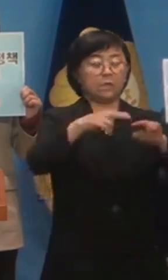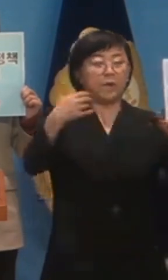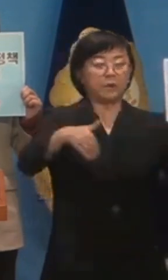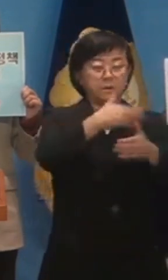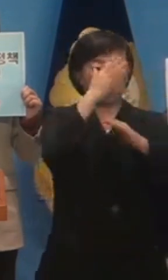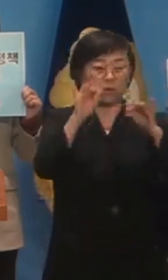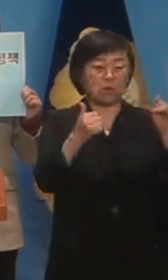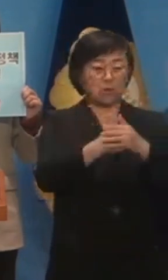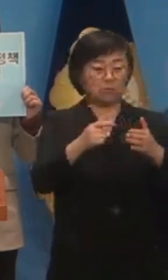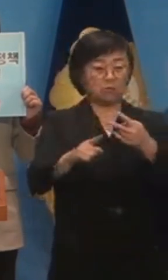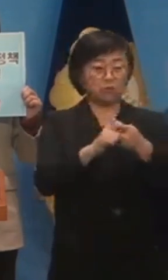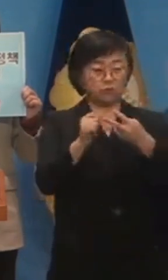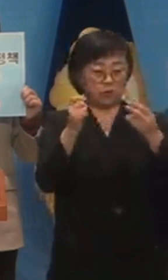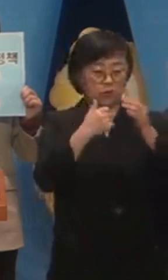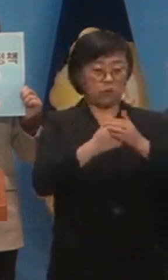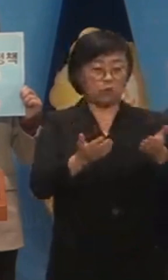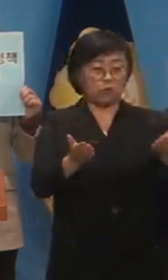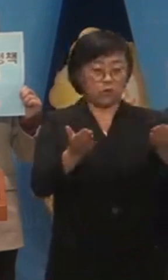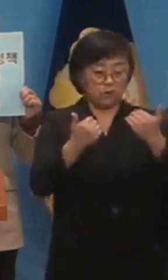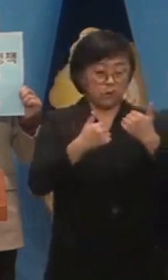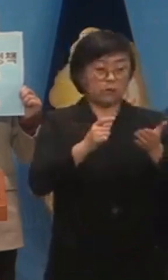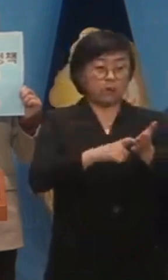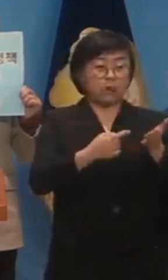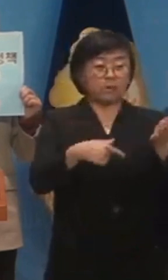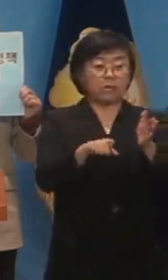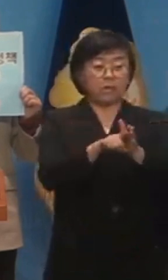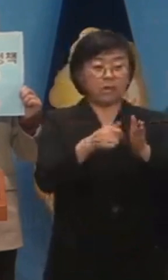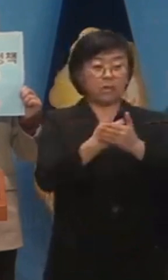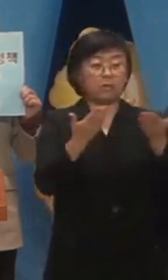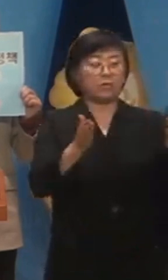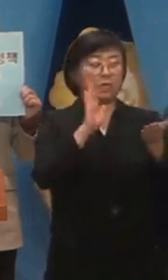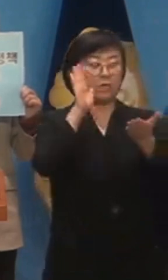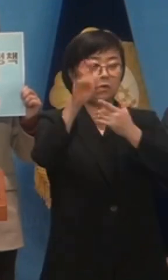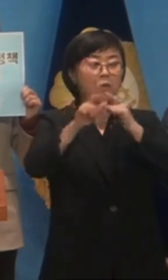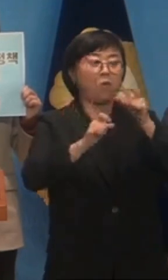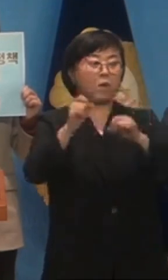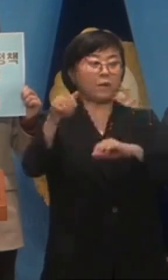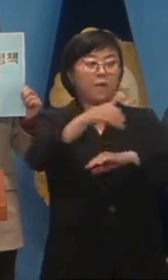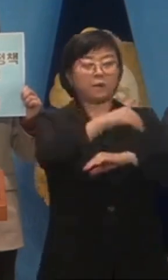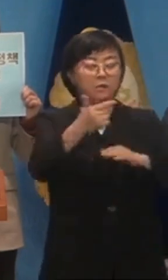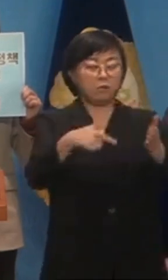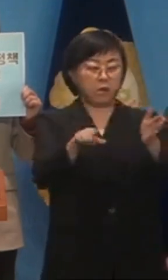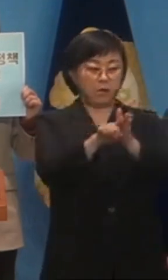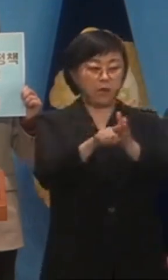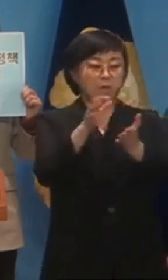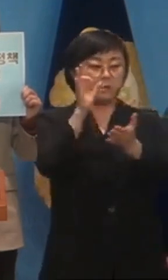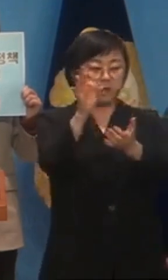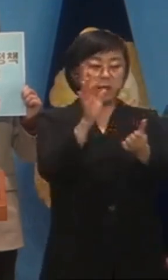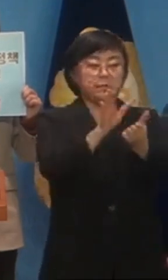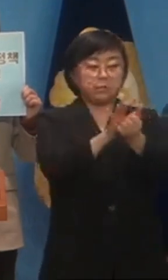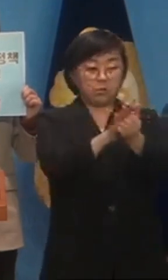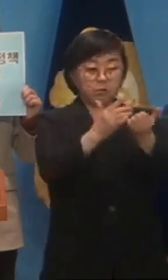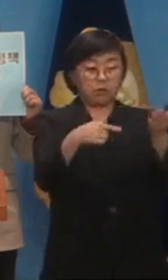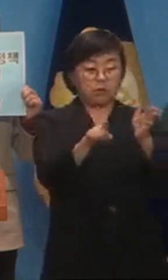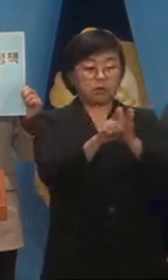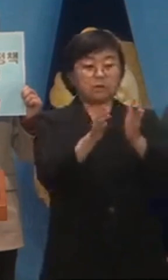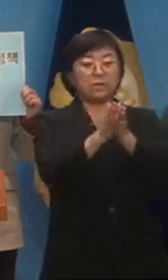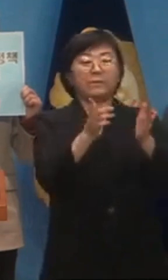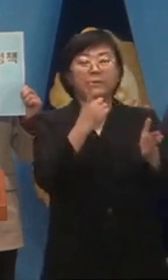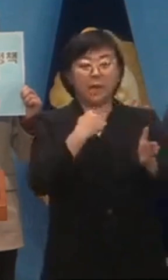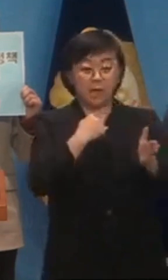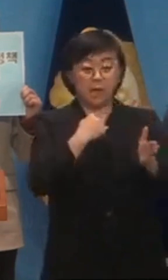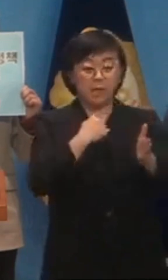청년의 중소기업 유입을 촉진하고 청년 근로자의 장기 근속과 자산 형성을 지원하기 위해